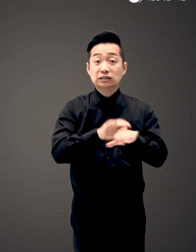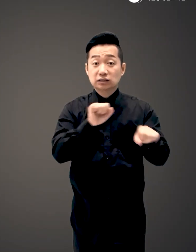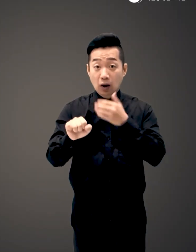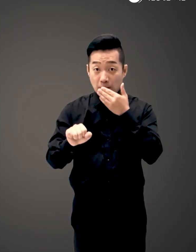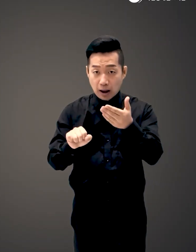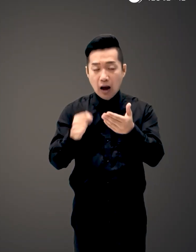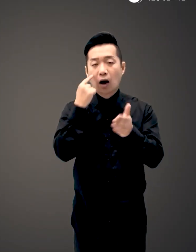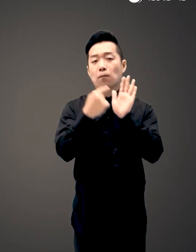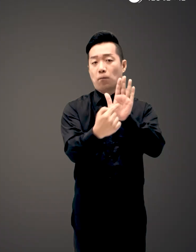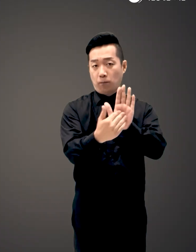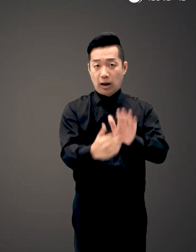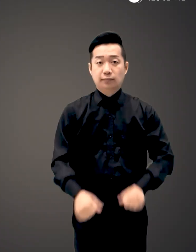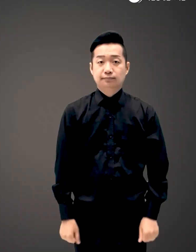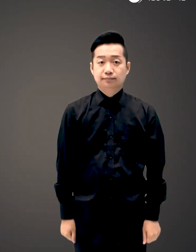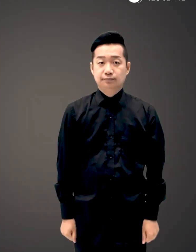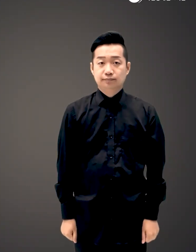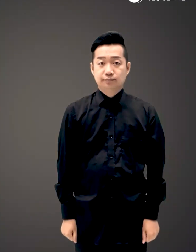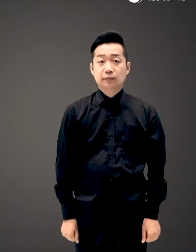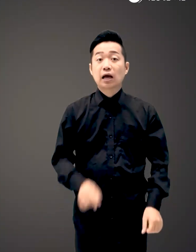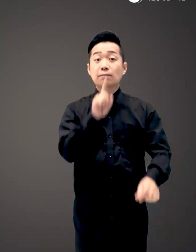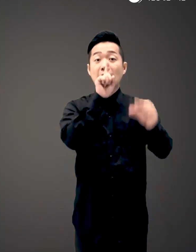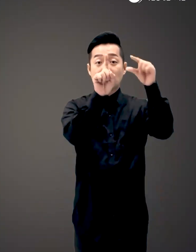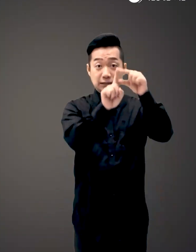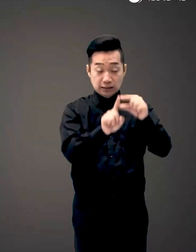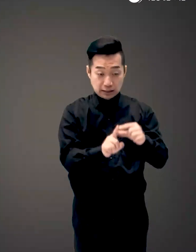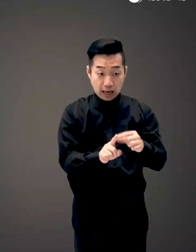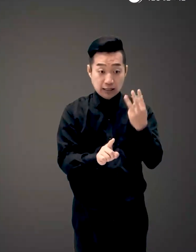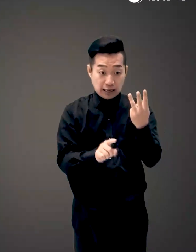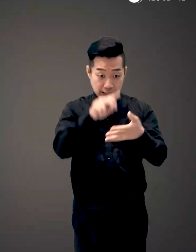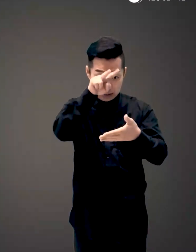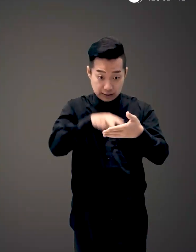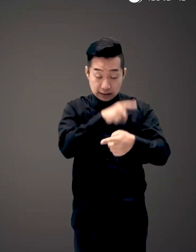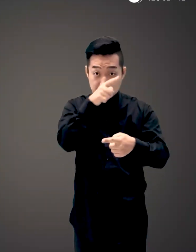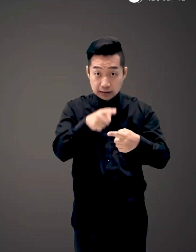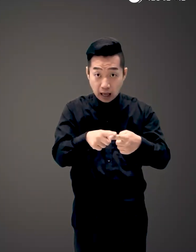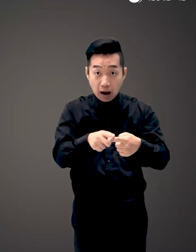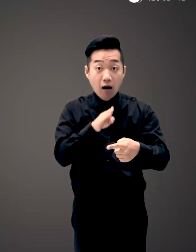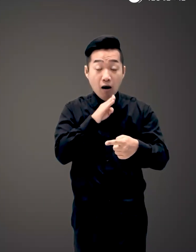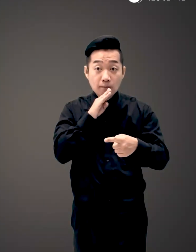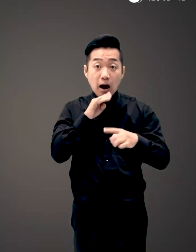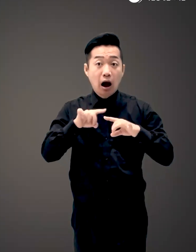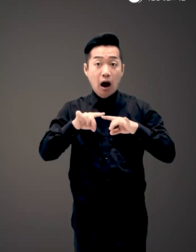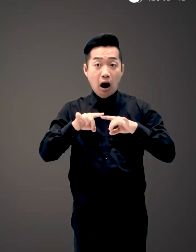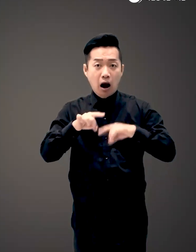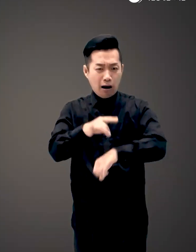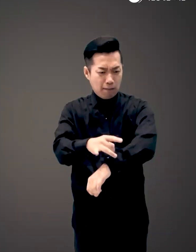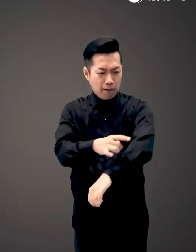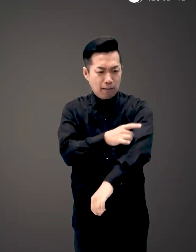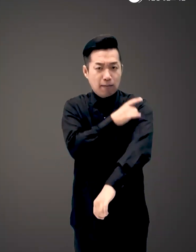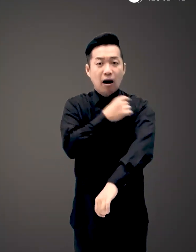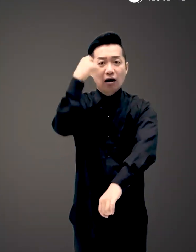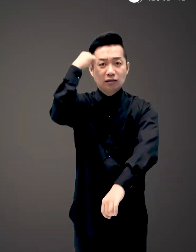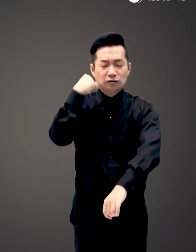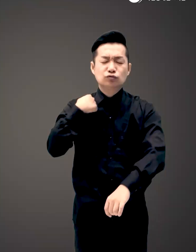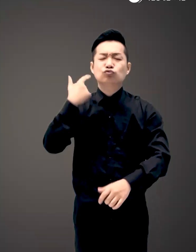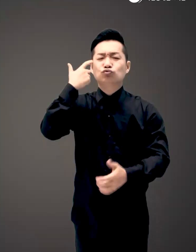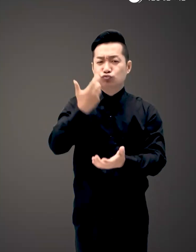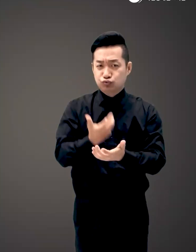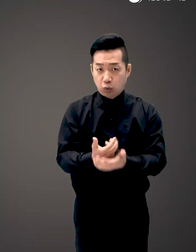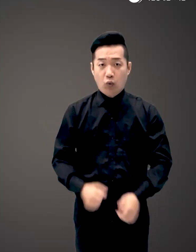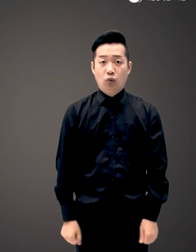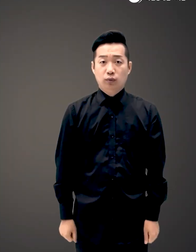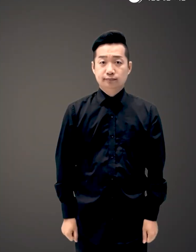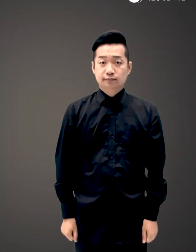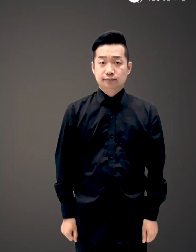것을 보여준 것이죠. 나는 이 세 마디를 읽다가 정말 전기가 오른 것 같은 충격을 받았어요.